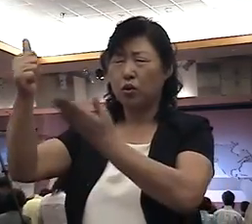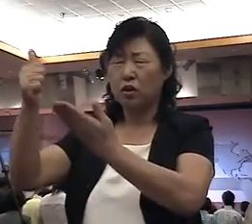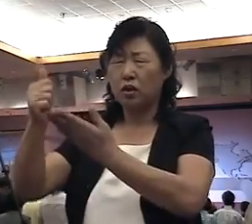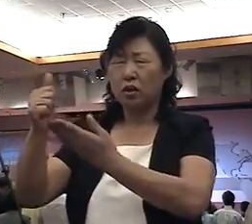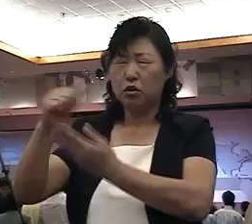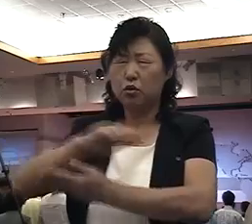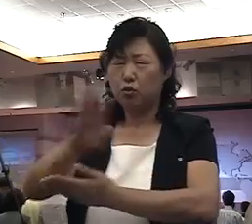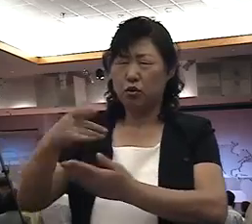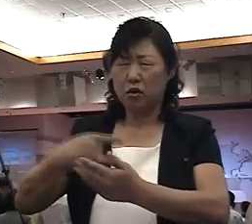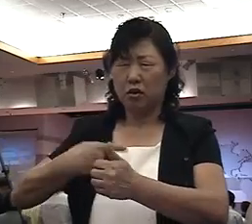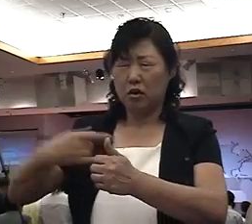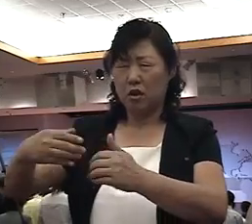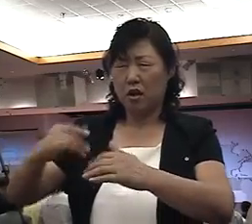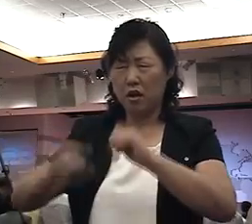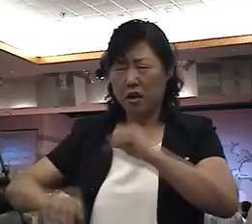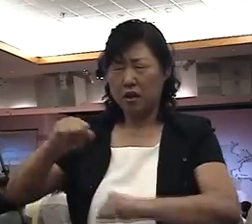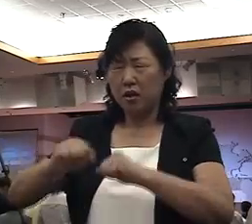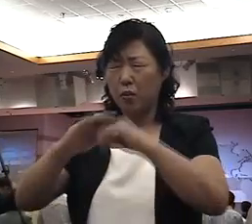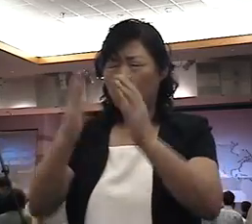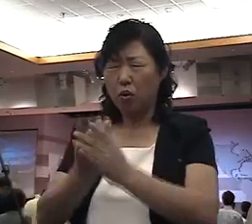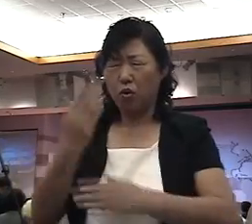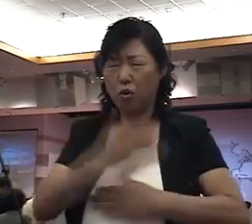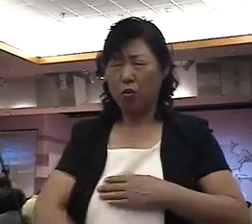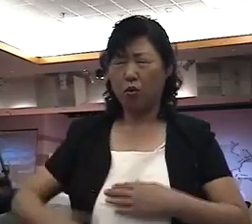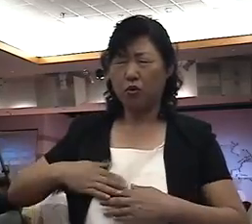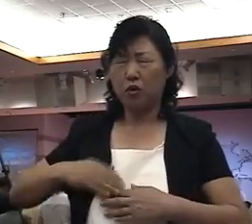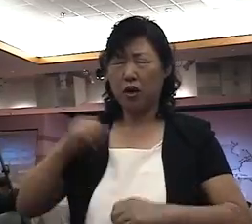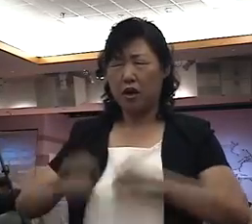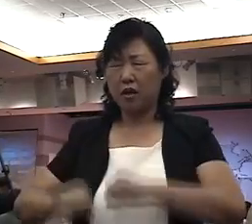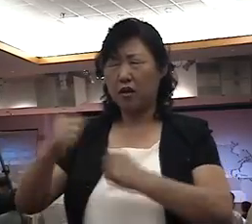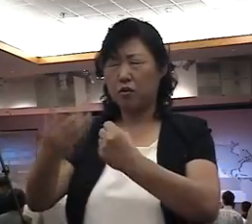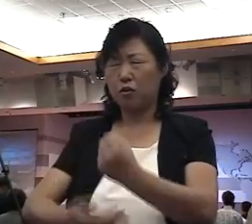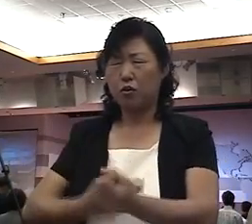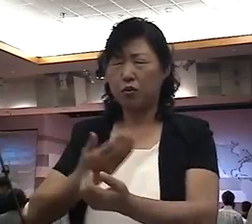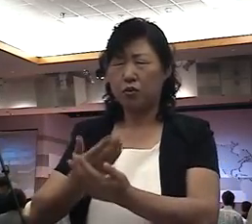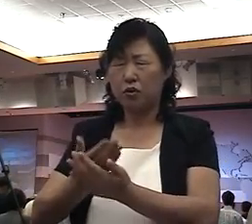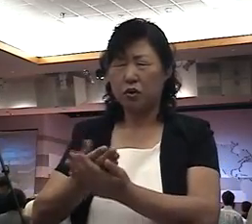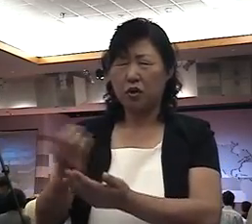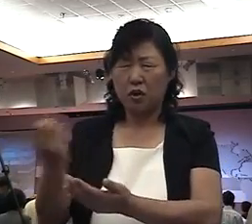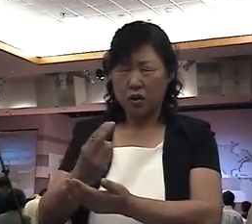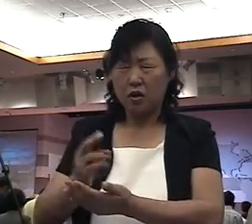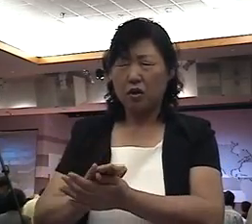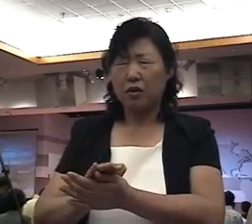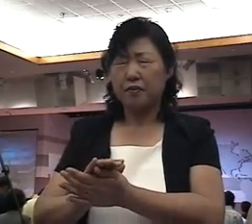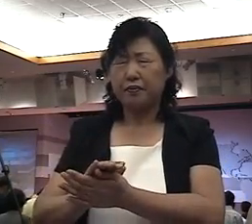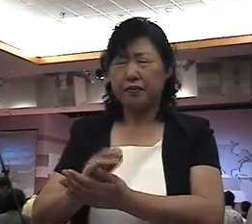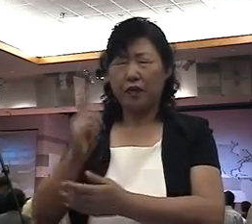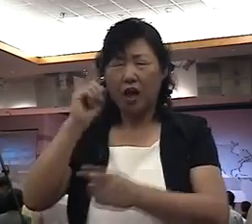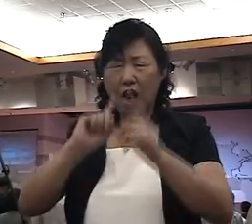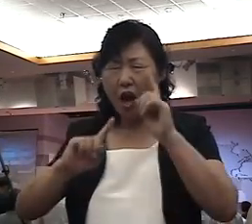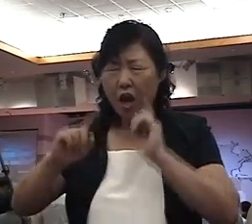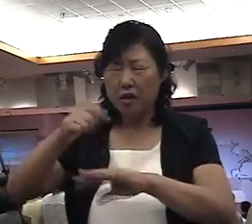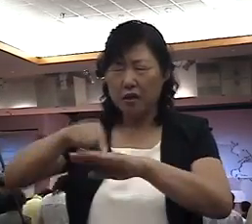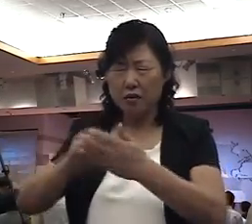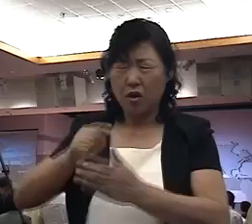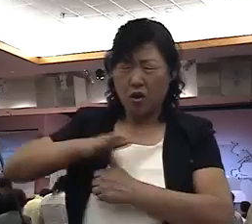하셨던 주의 사랑을 우리도 몸소 행하게 하옵소서. 아멘. 그리하여 상한 심령과 억눌린 모든